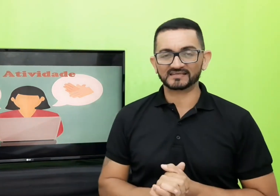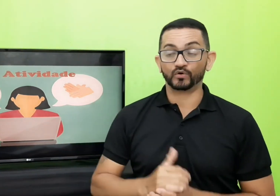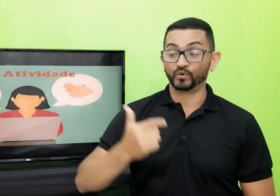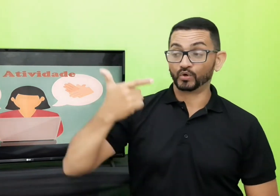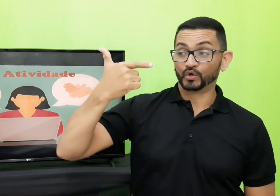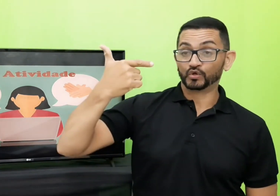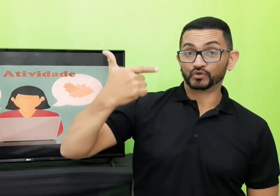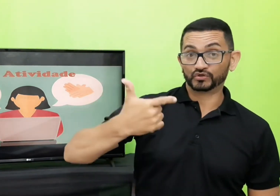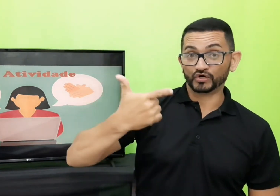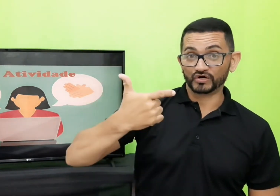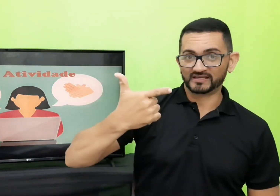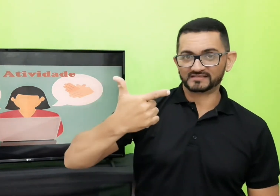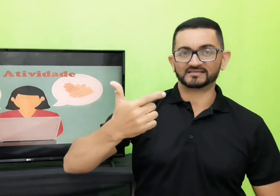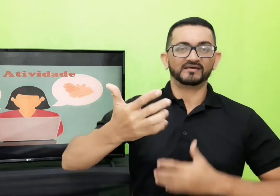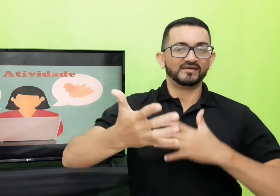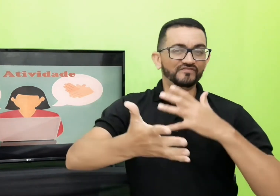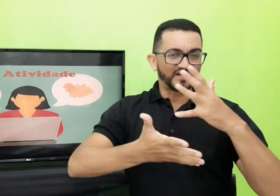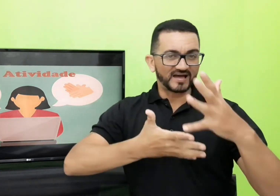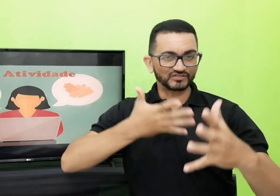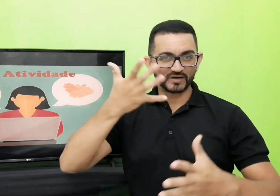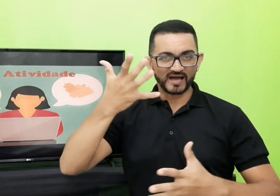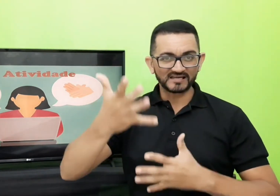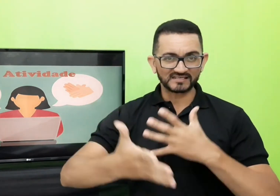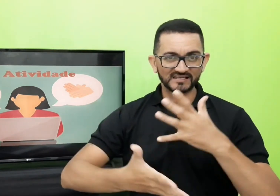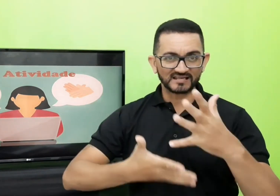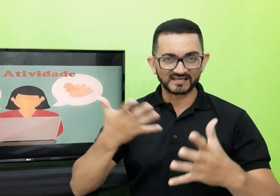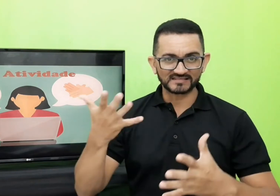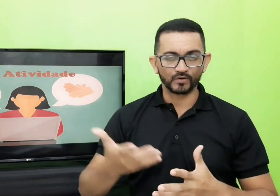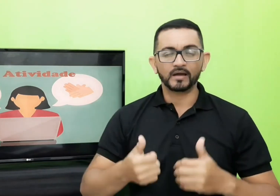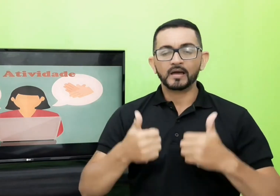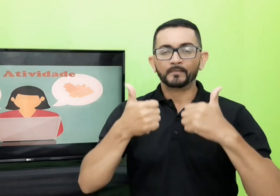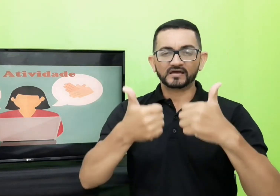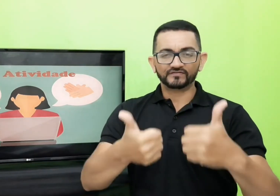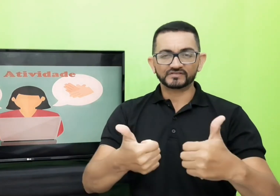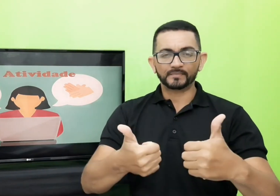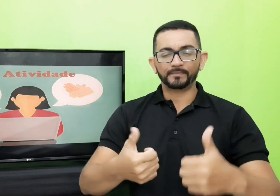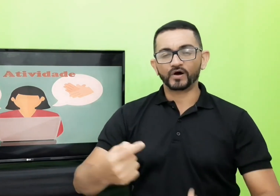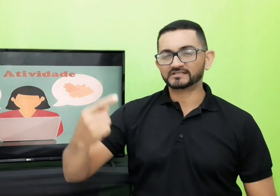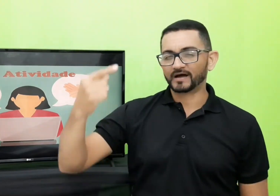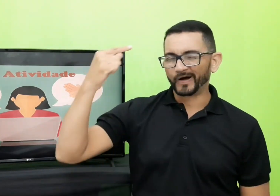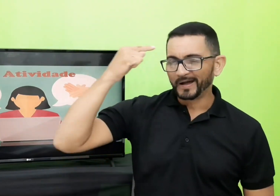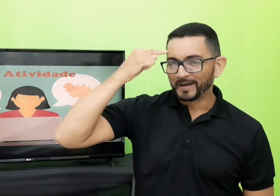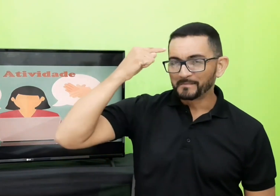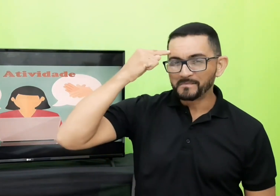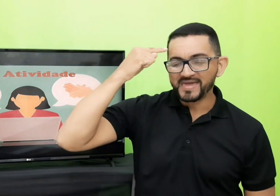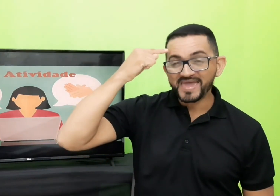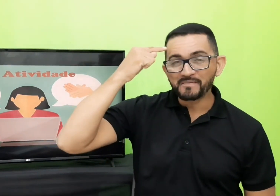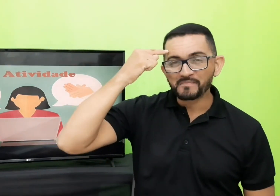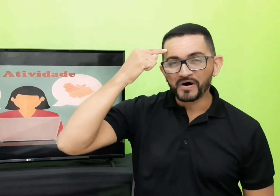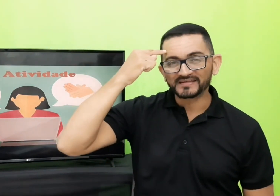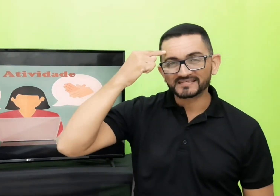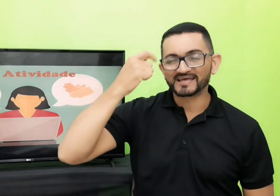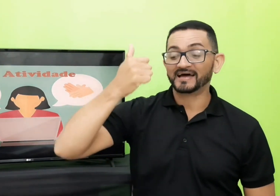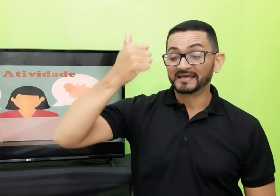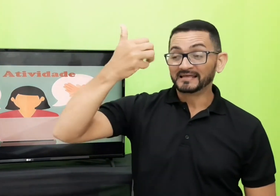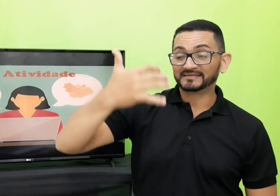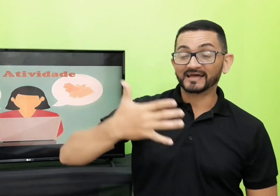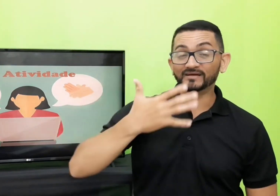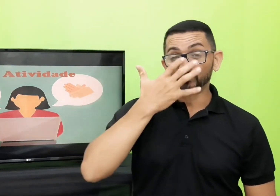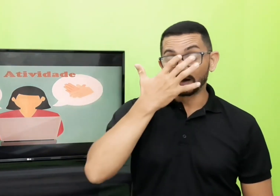sinalização. 2 e faço a sinalização. Para que você possa memorizar tanto